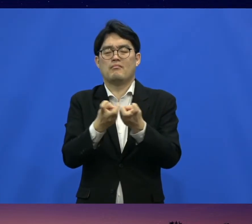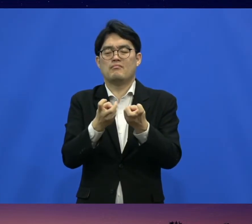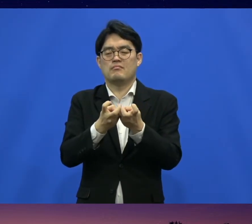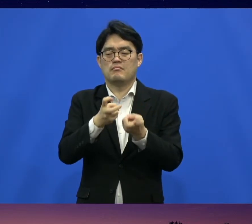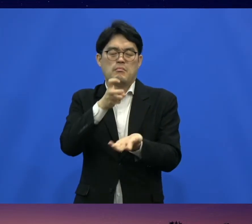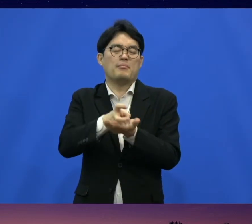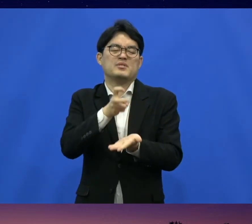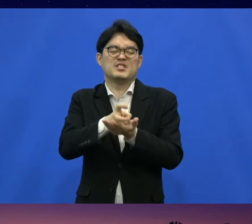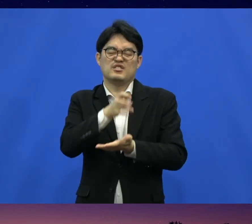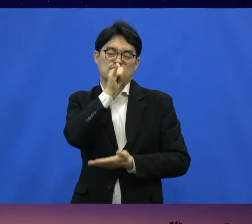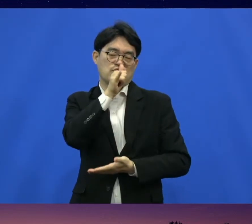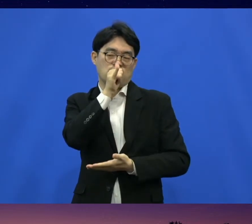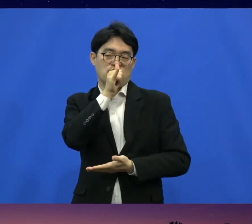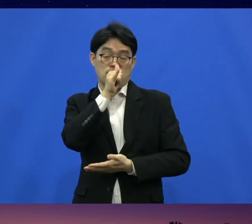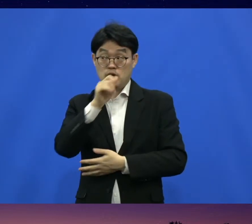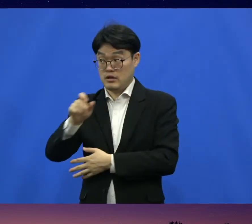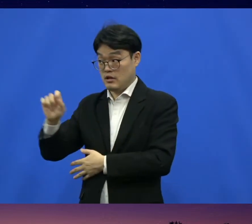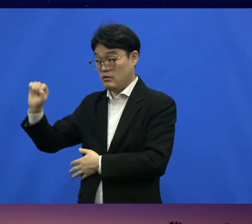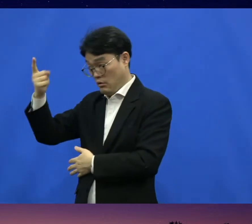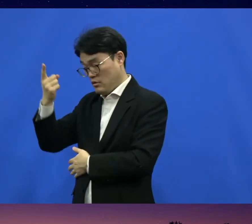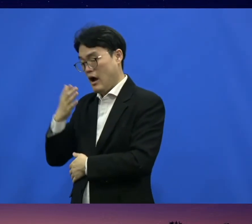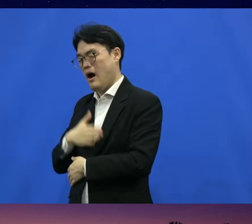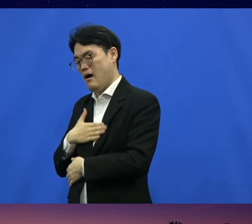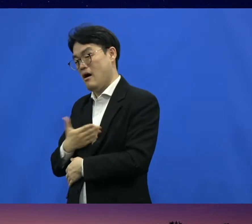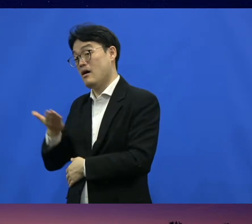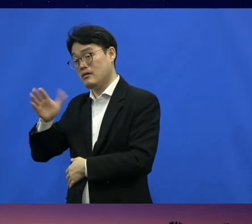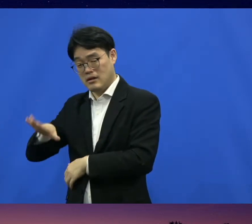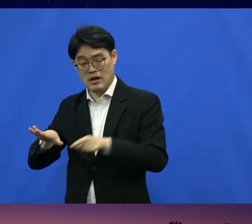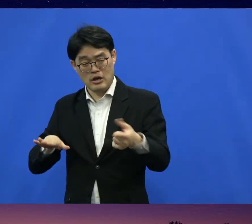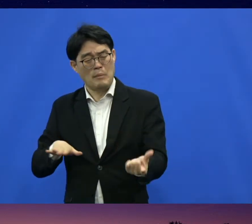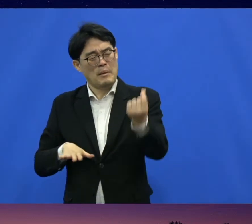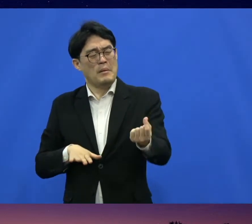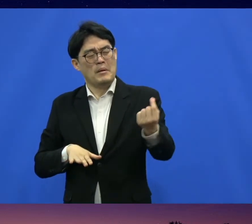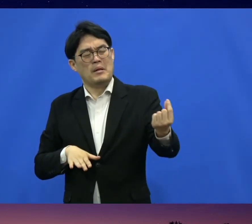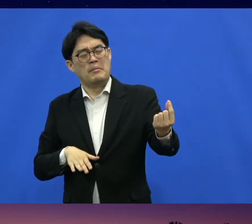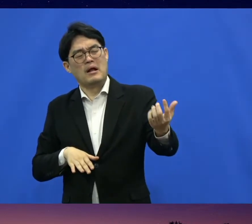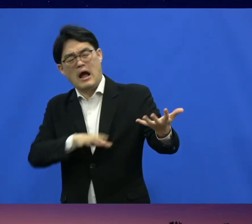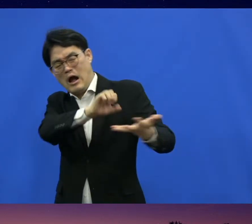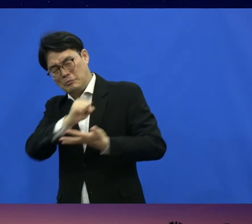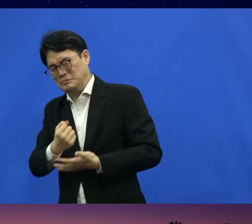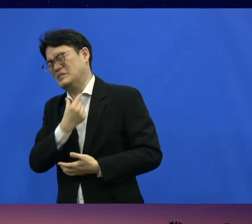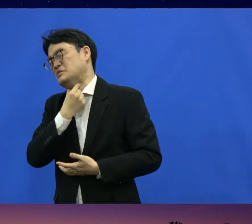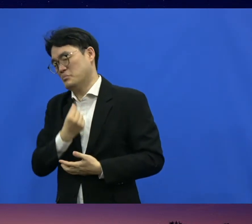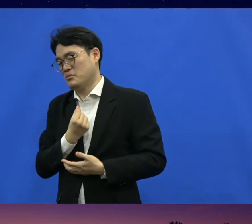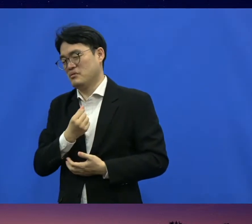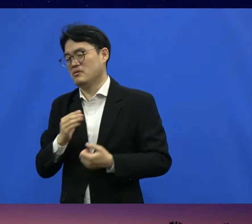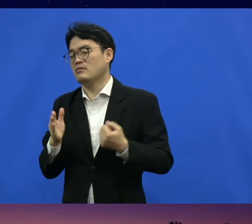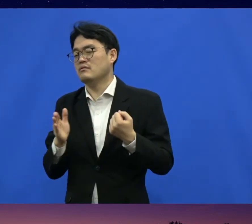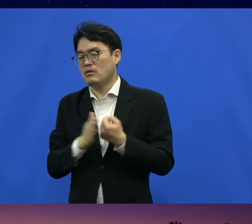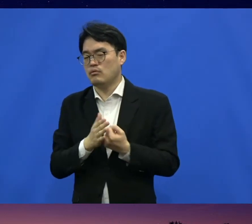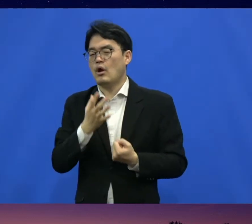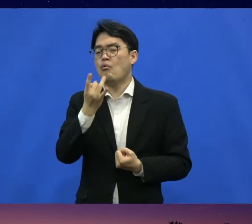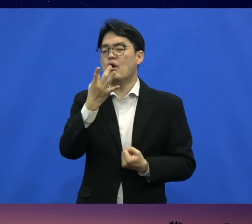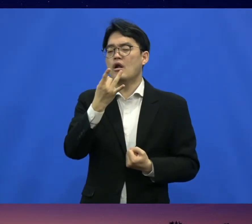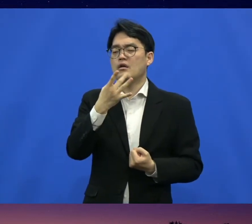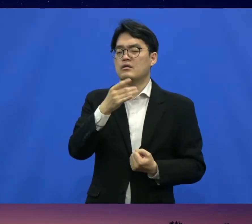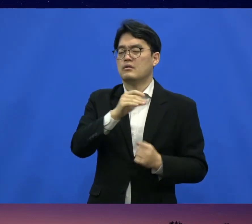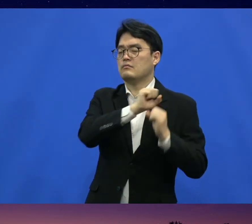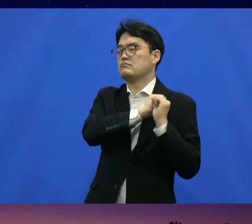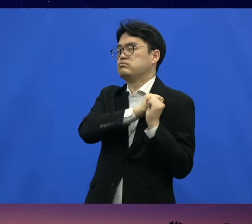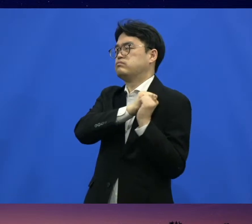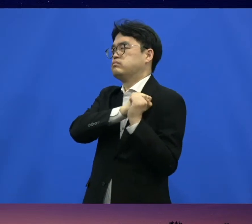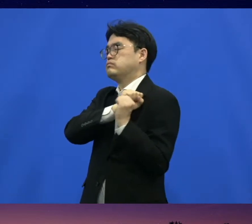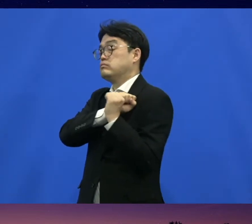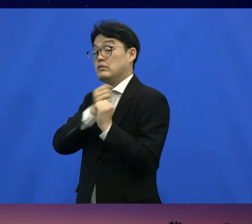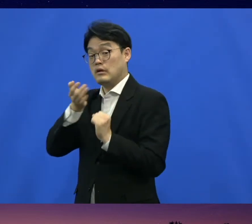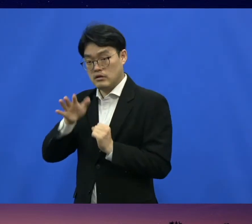같아요. 근데 너무 성급한 거예요. 너무 빨리 이 법궤를 다윗성으로 가지고 오겠다는 생각에